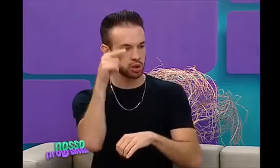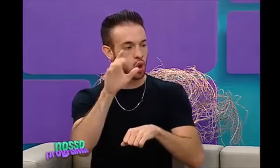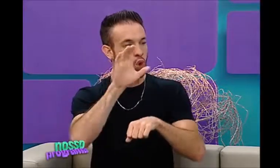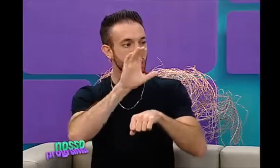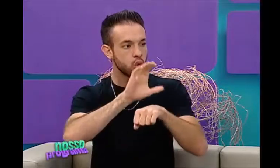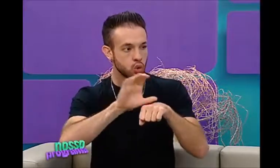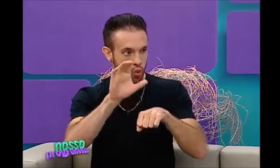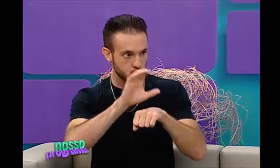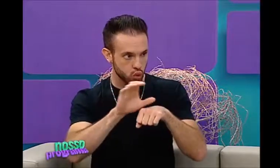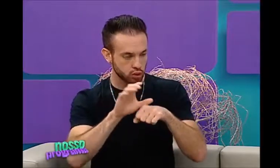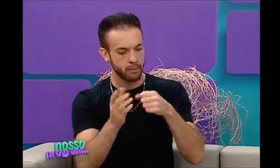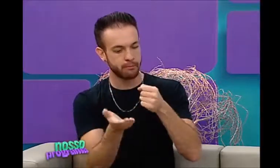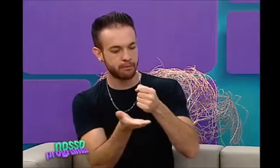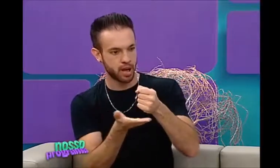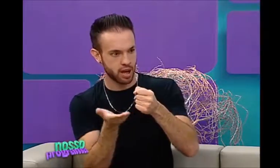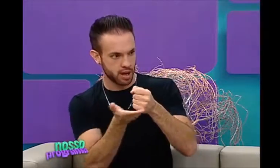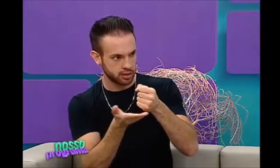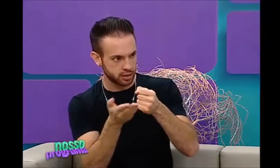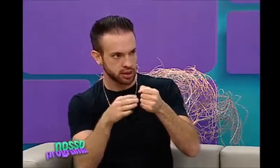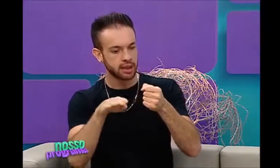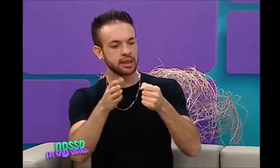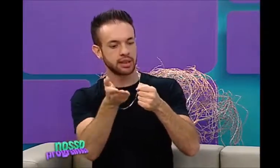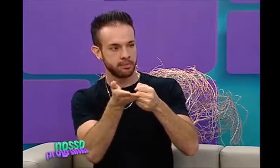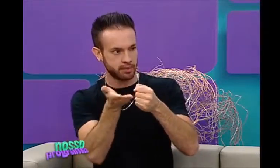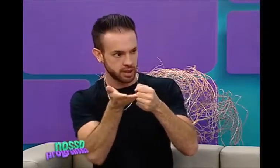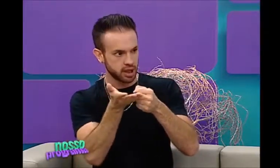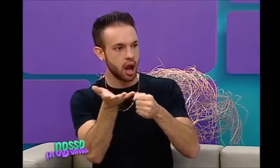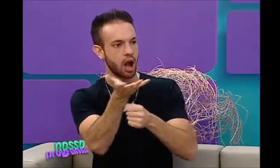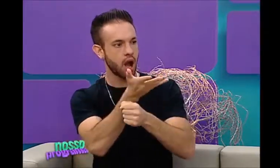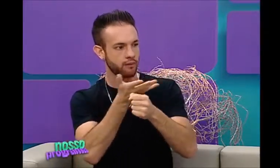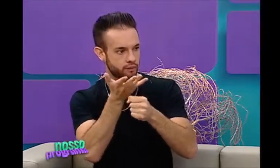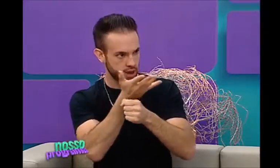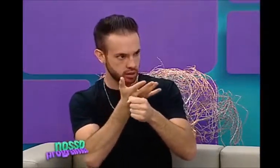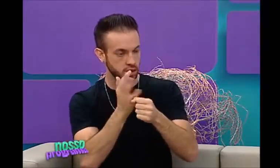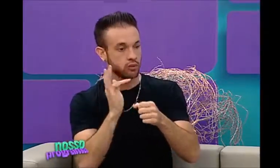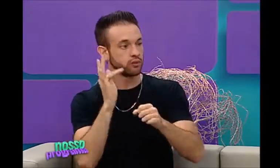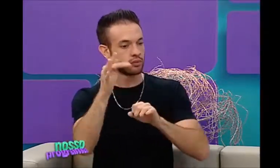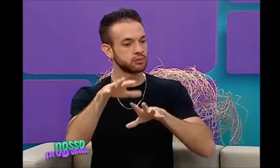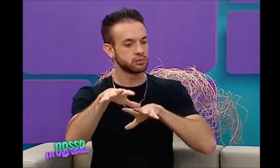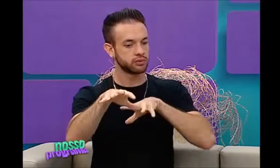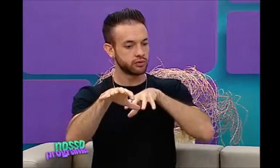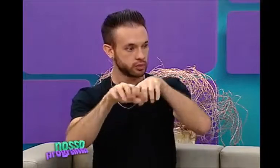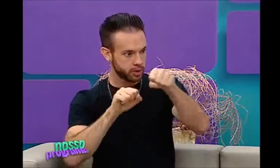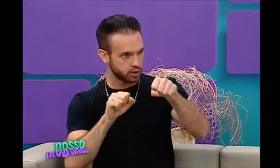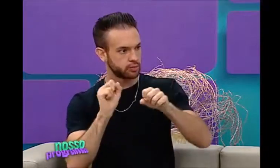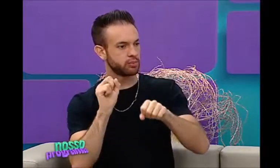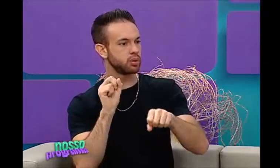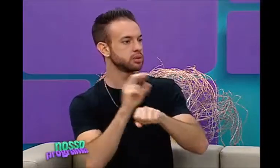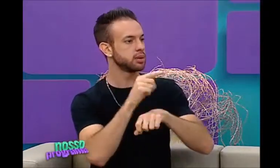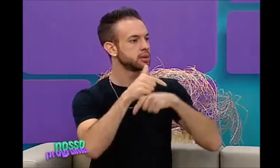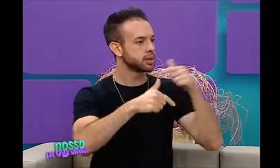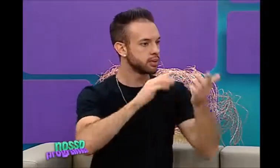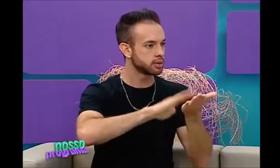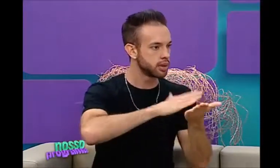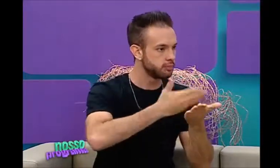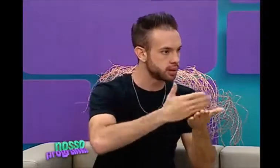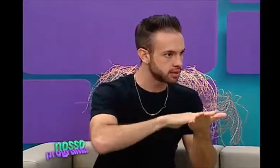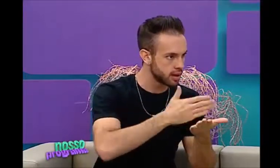E é muito importante ter curso, também o básico, o intermediário e o avançado, para no futuro a pessoa se formar e poder trabalhar